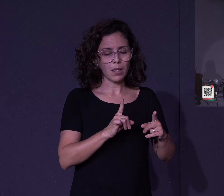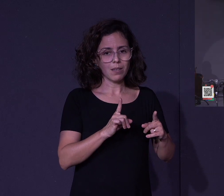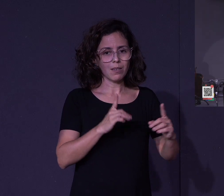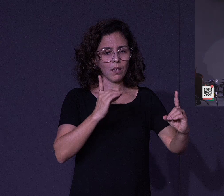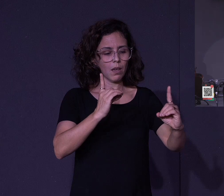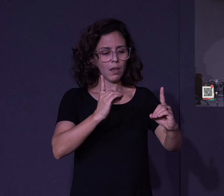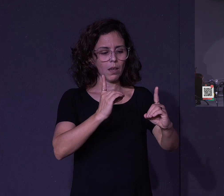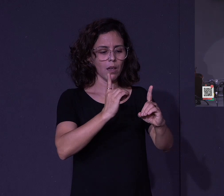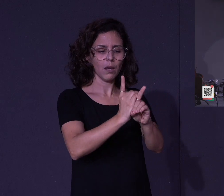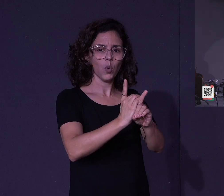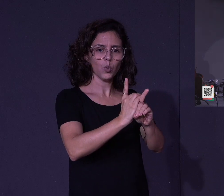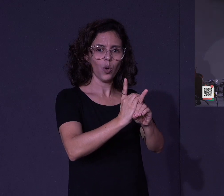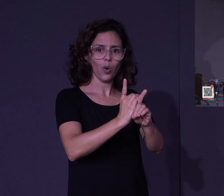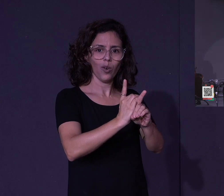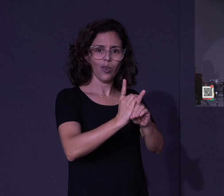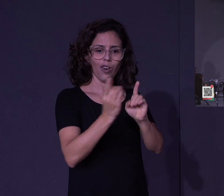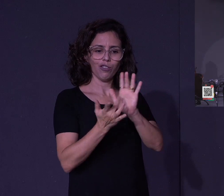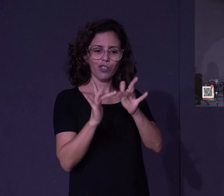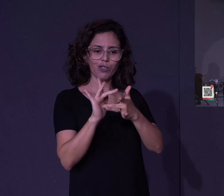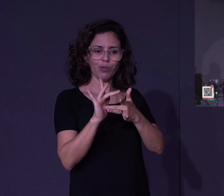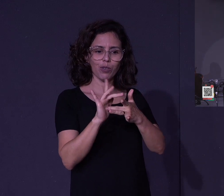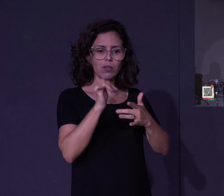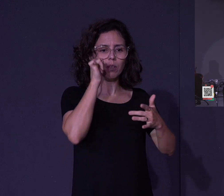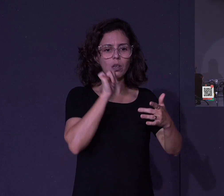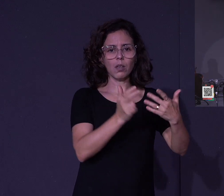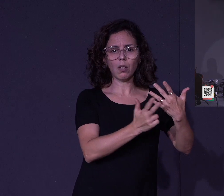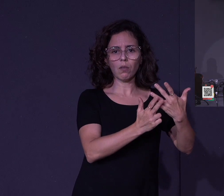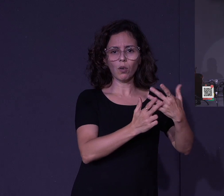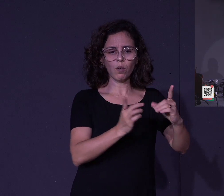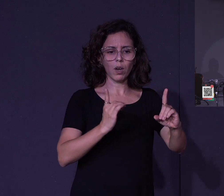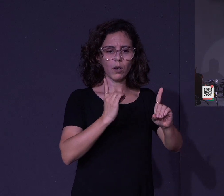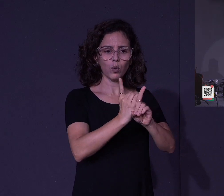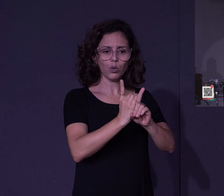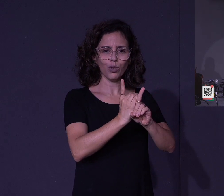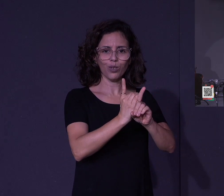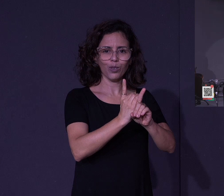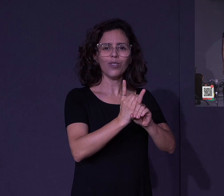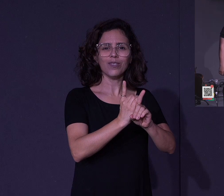me deixarás. Não me deixarás jamais.